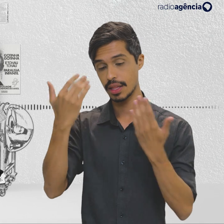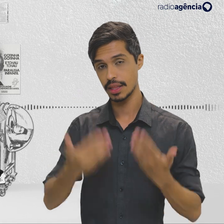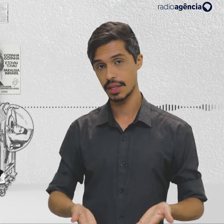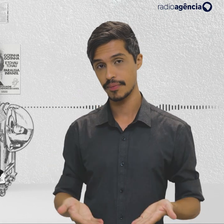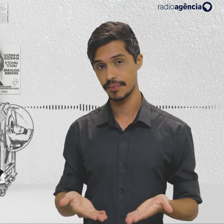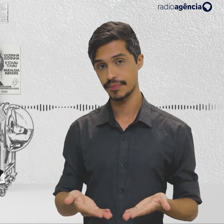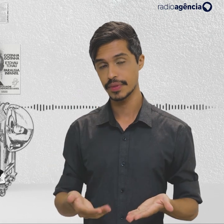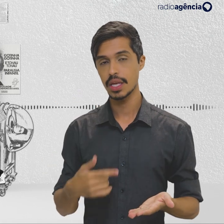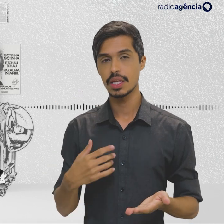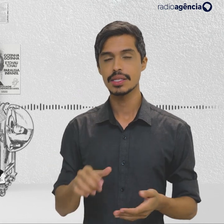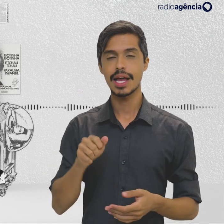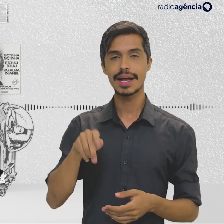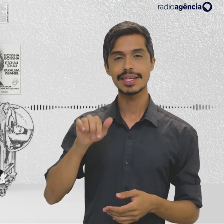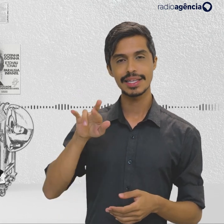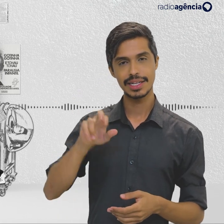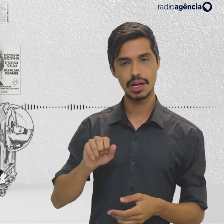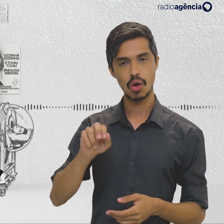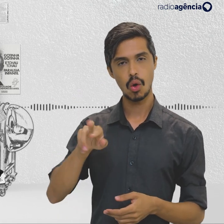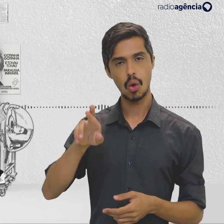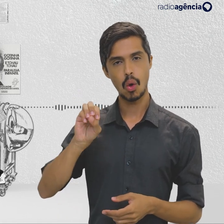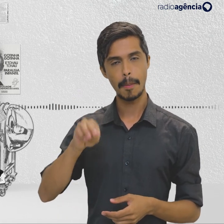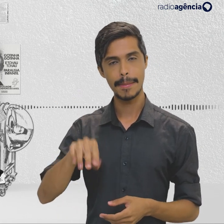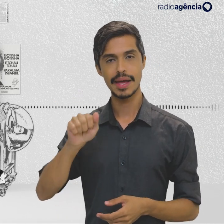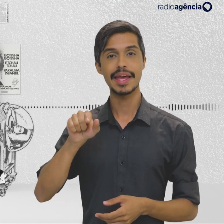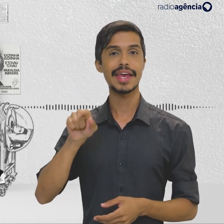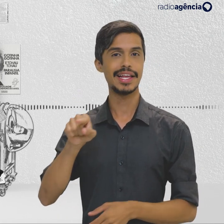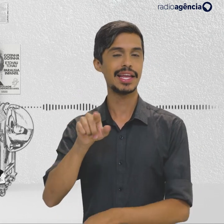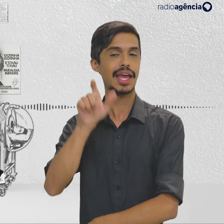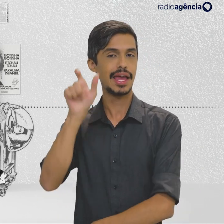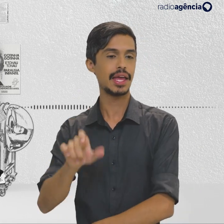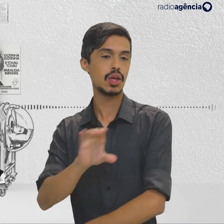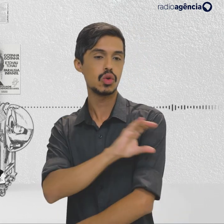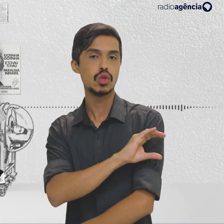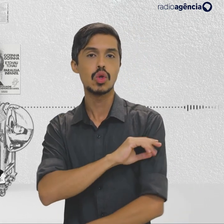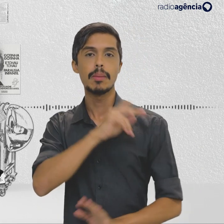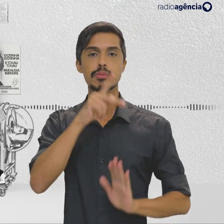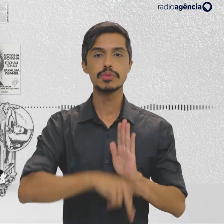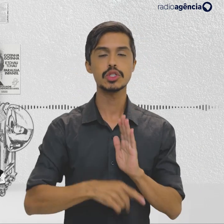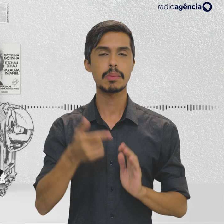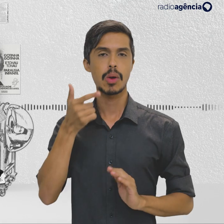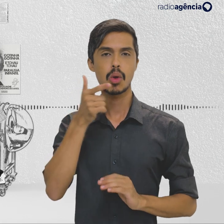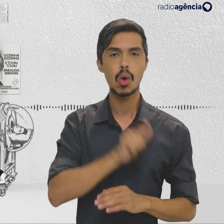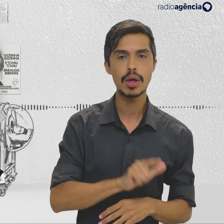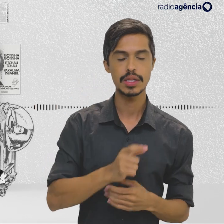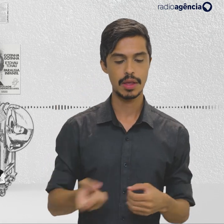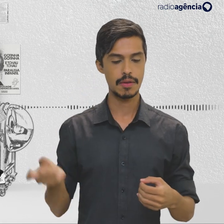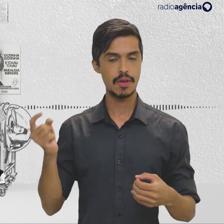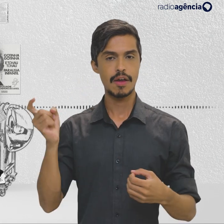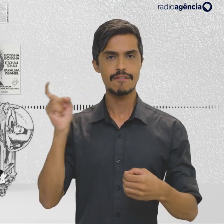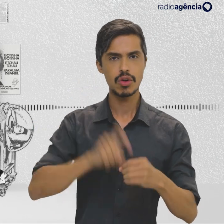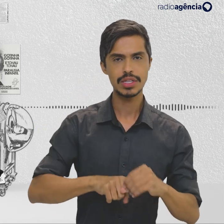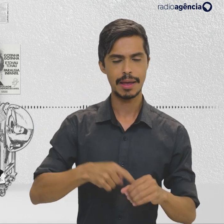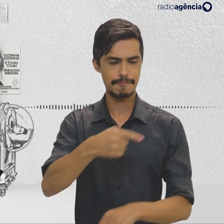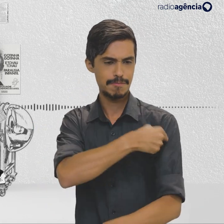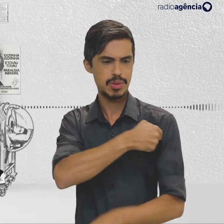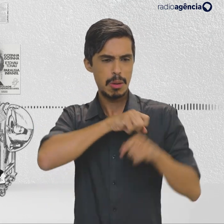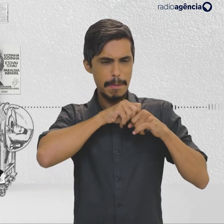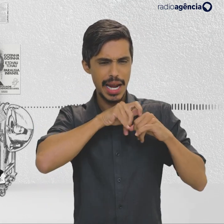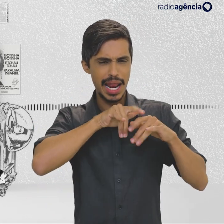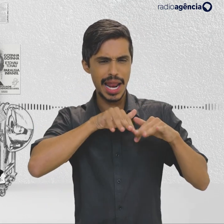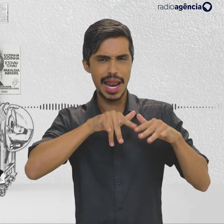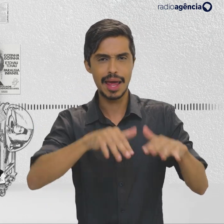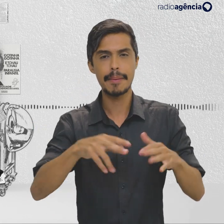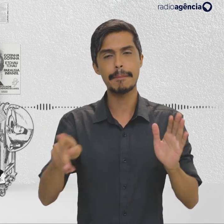até agora sabe o Dr Akira Roma ele é um dos coordenadores do projeto pela reconquista das altas coberturas